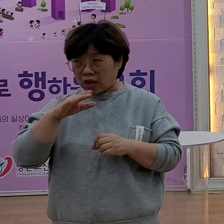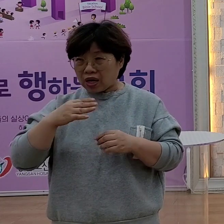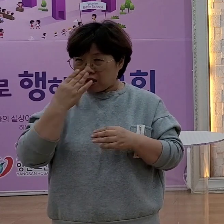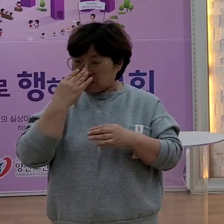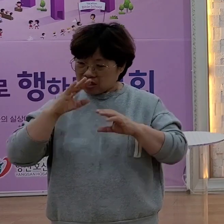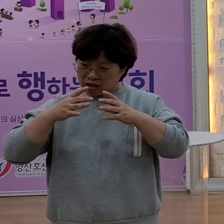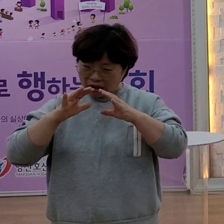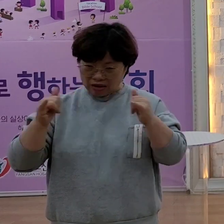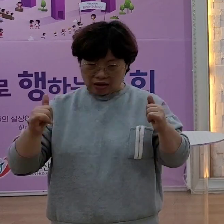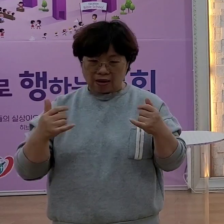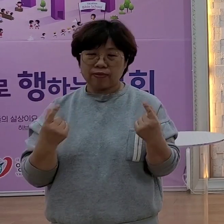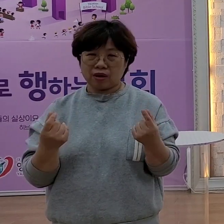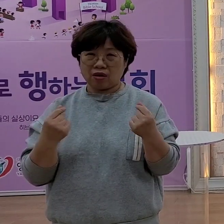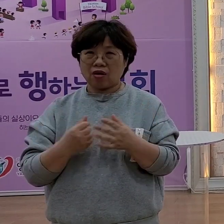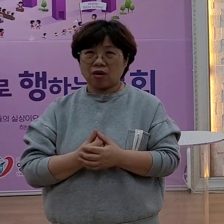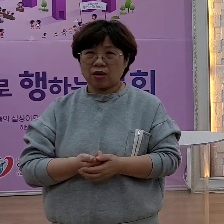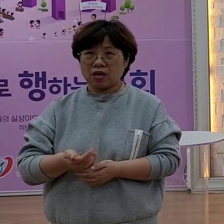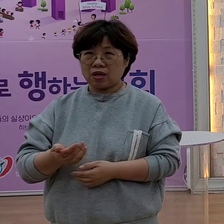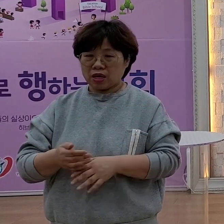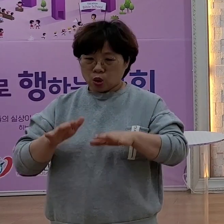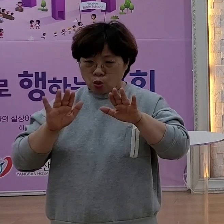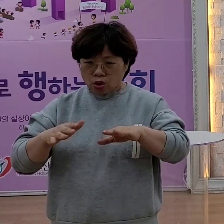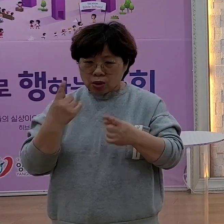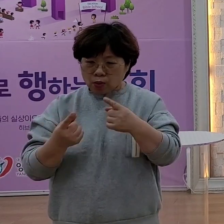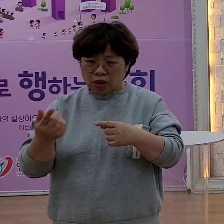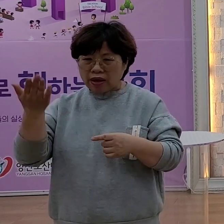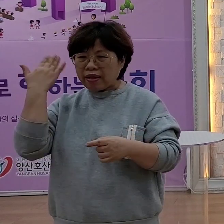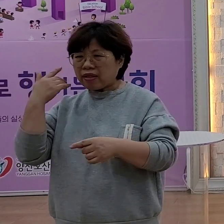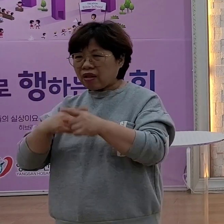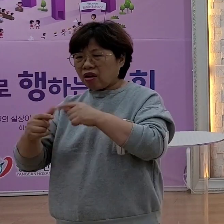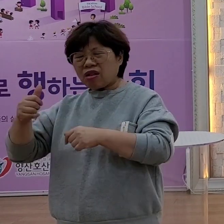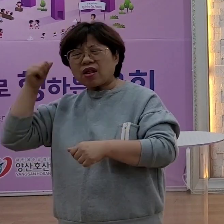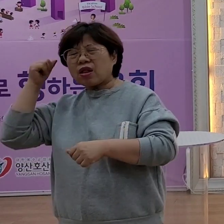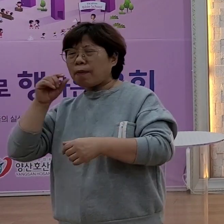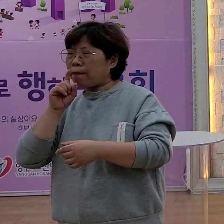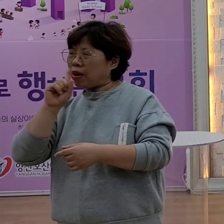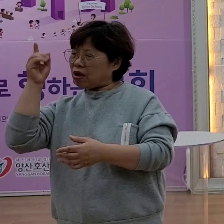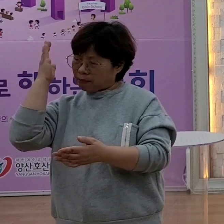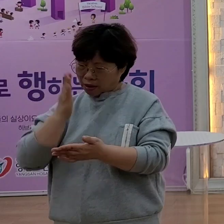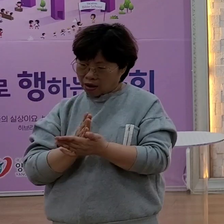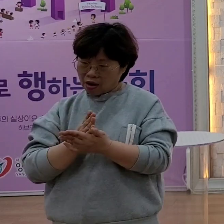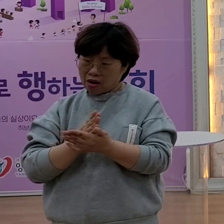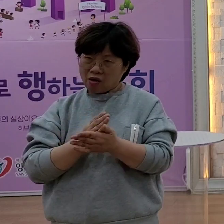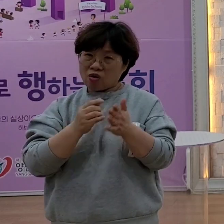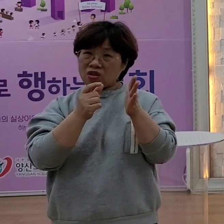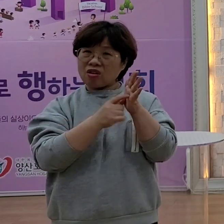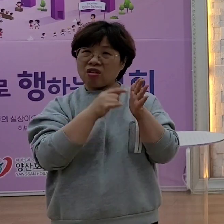이게 애국 사람의 반응 아니었습니까? 그러니까 이거 하지 마라. 이렇게